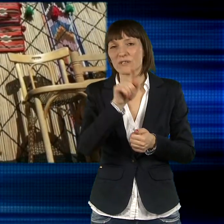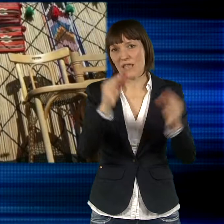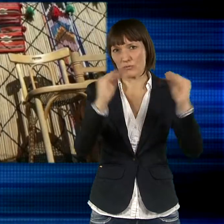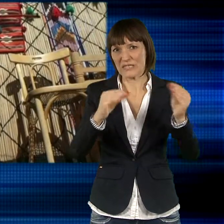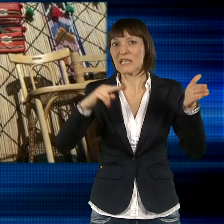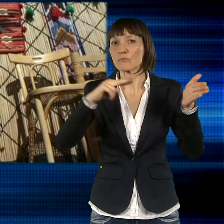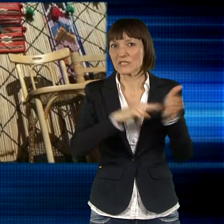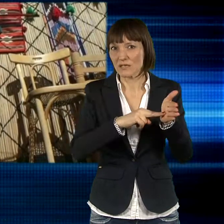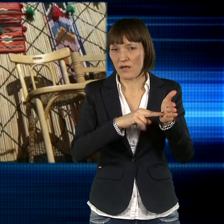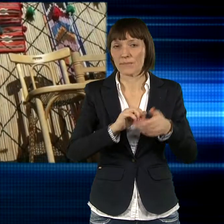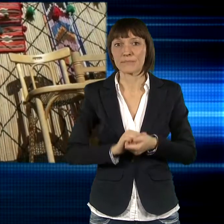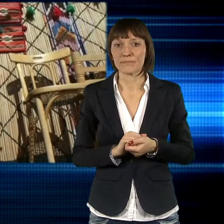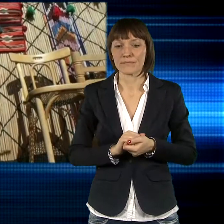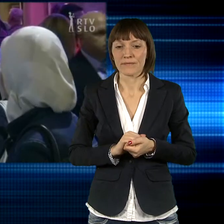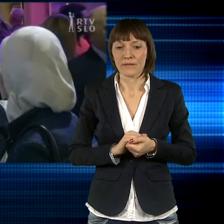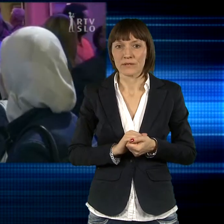protirežimskih ekstremističnih enotah.